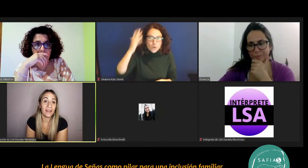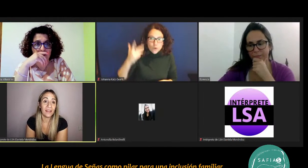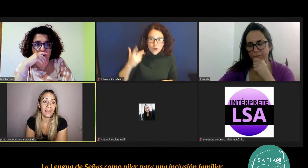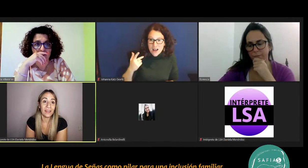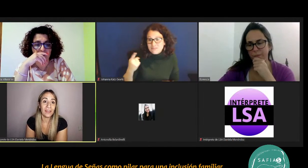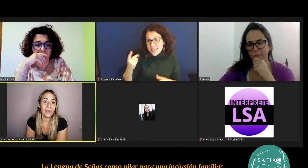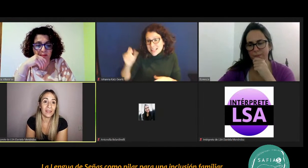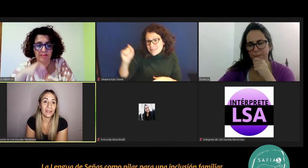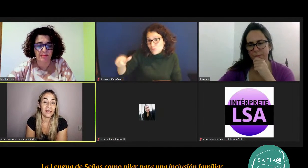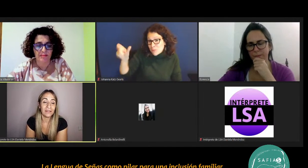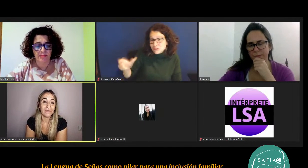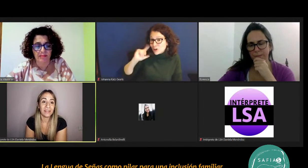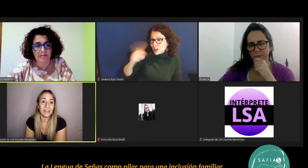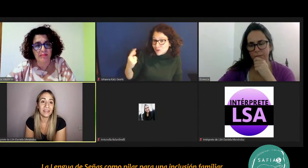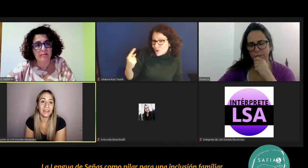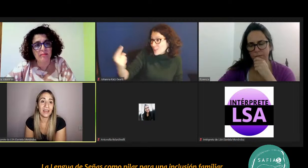comunidad.